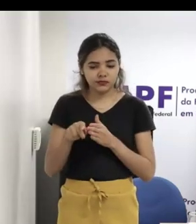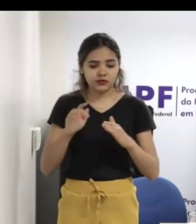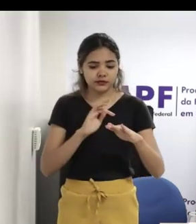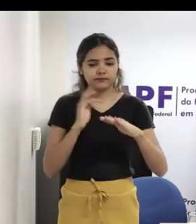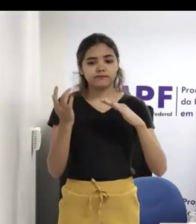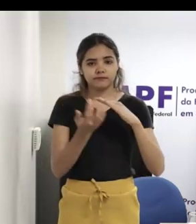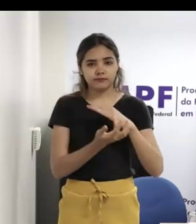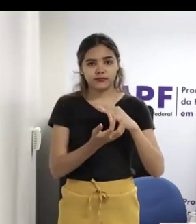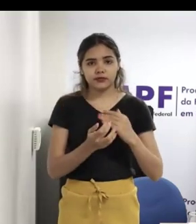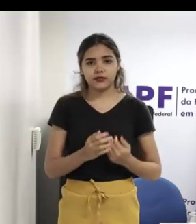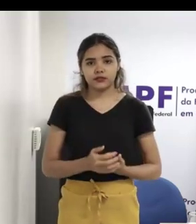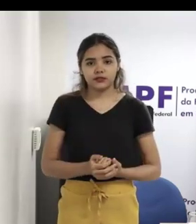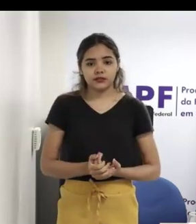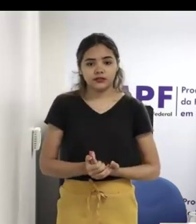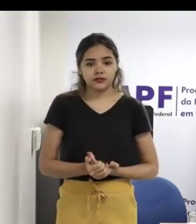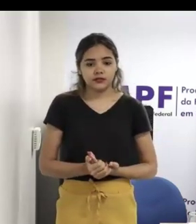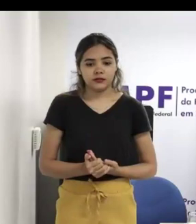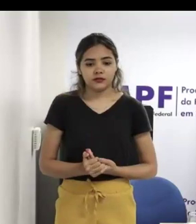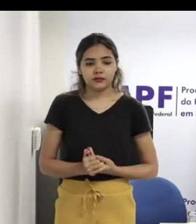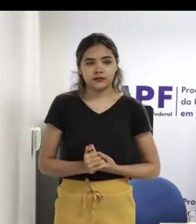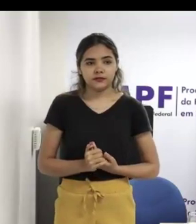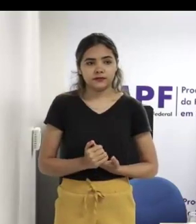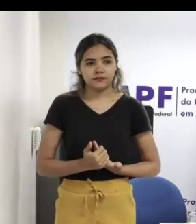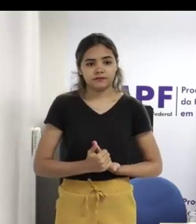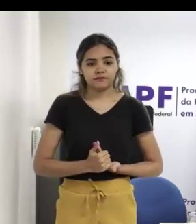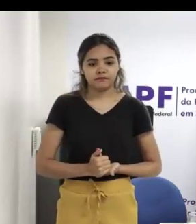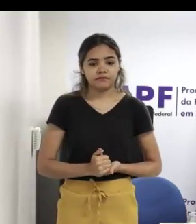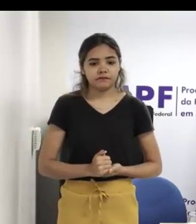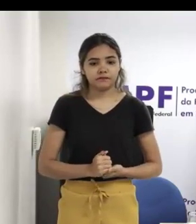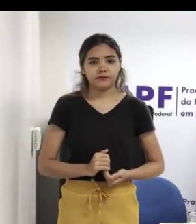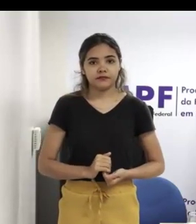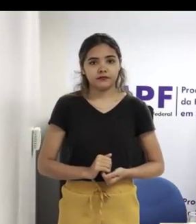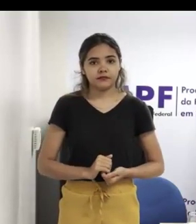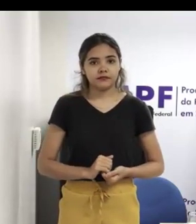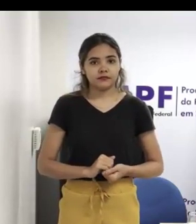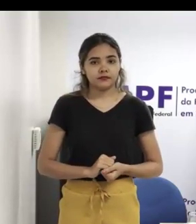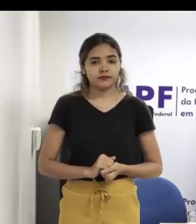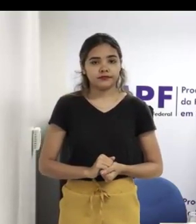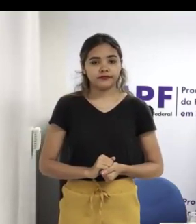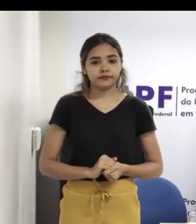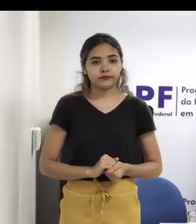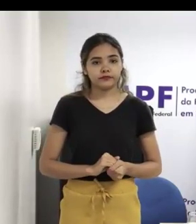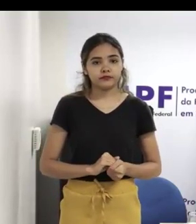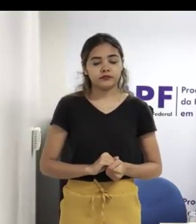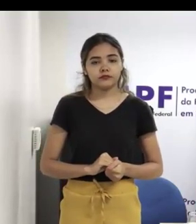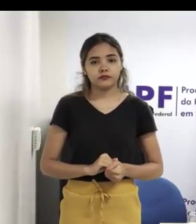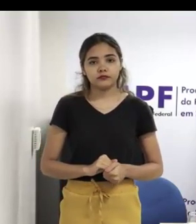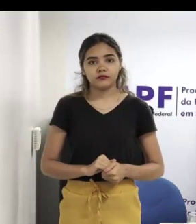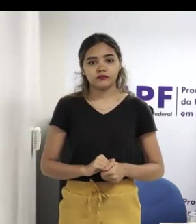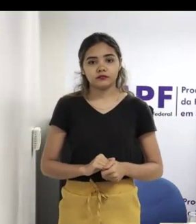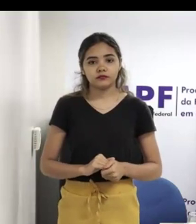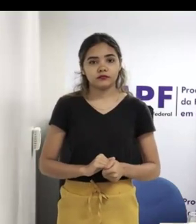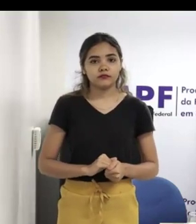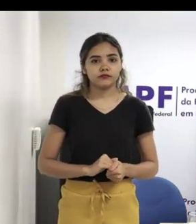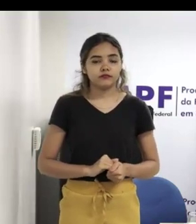o abuso a depender do caso virtualmente a gente não há que se falar na importunação e sim já direto